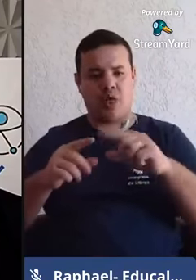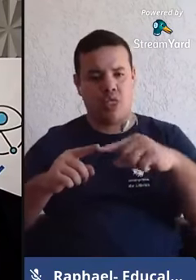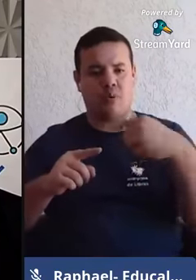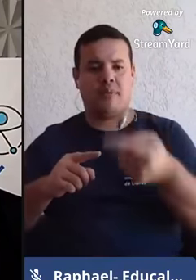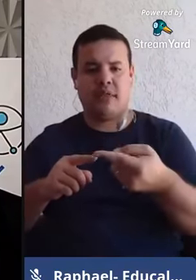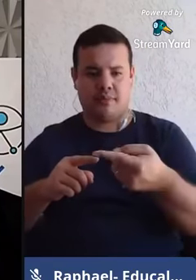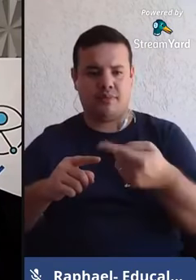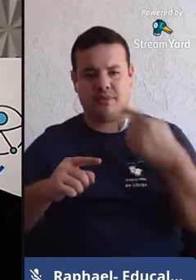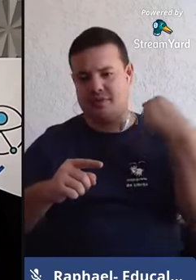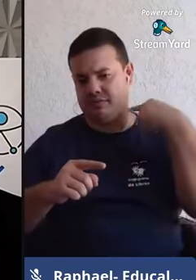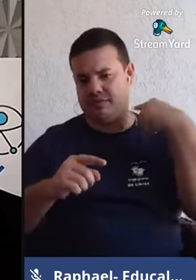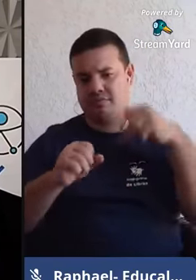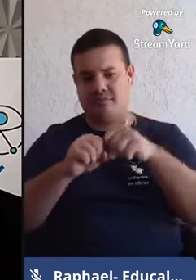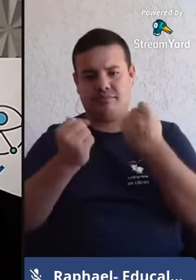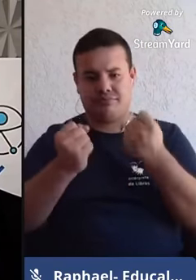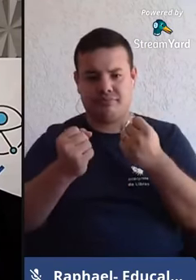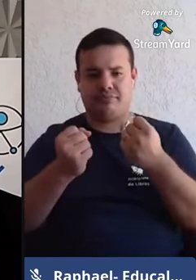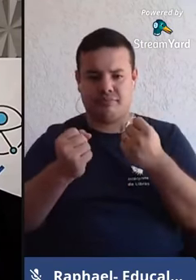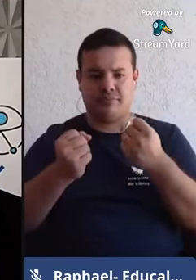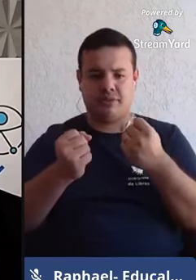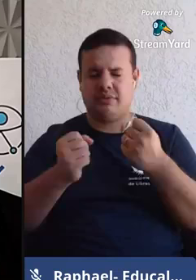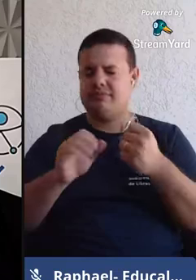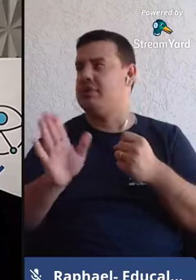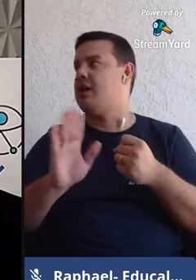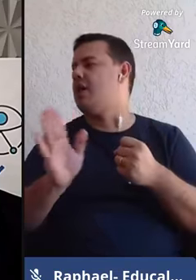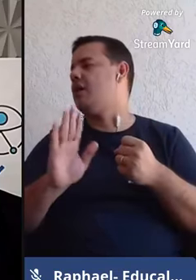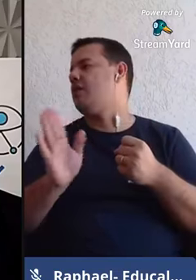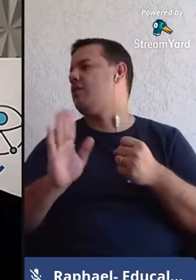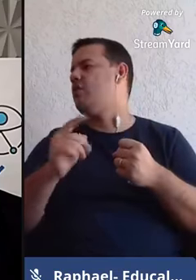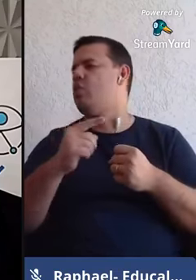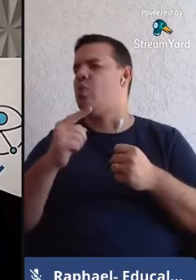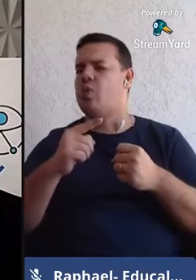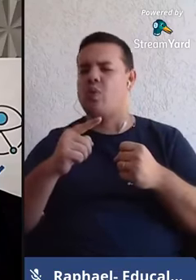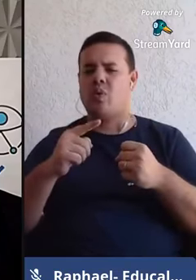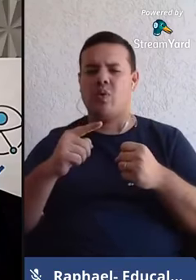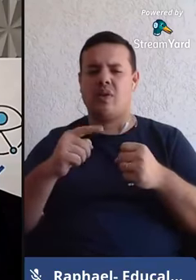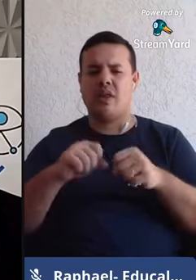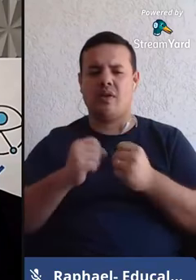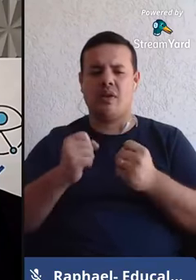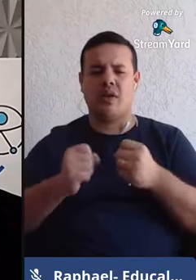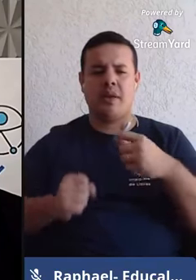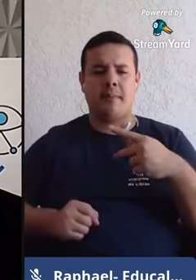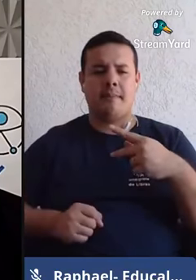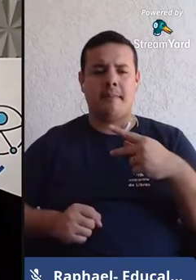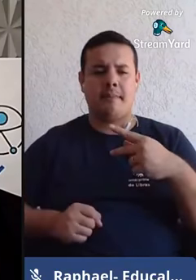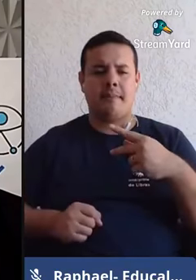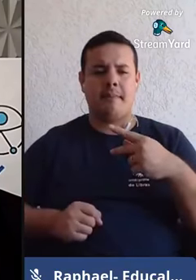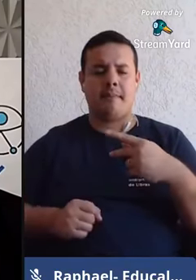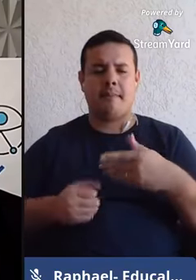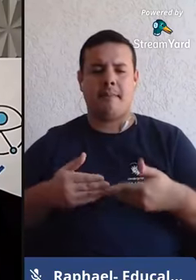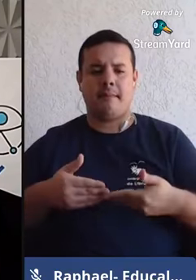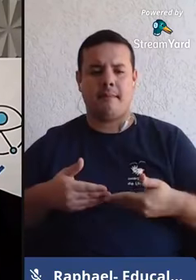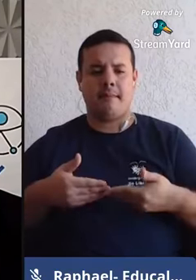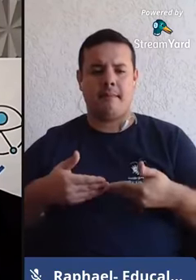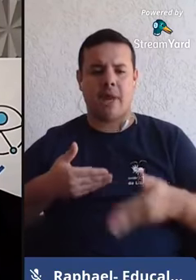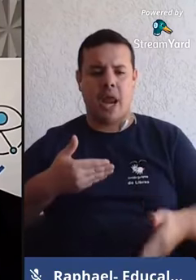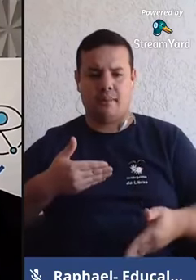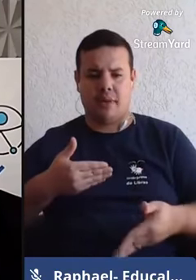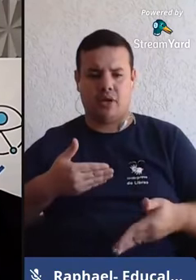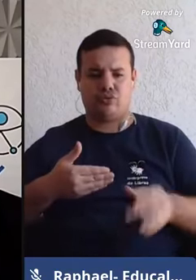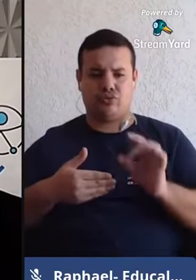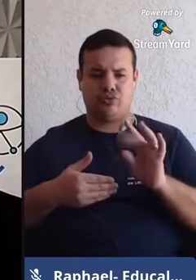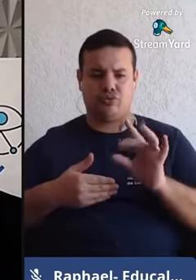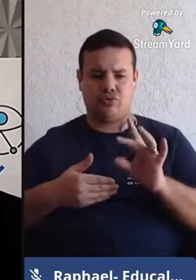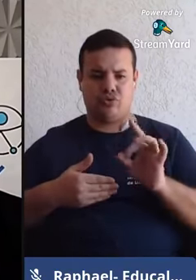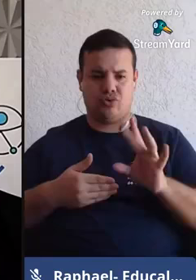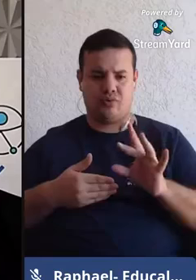quebrou o pescoço. Ele quebrou o pescoço, não, dele foi lesão, ele ficou paraplégico. Mas eu nunca tive muito contato com ele. Só